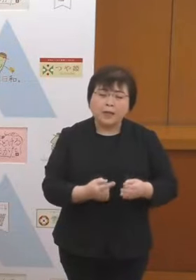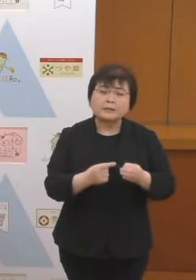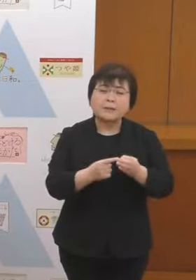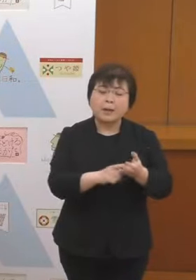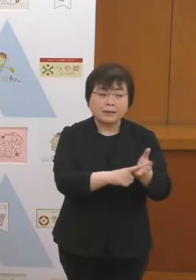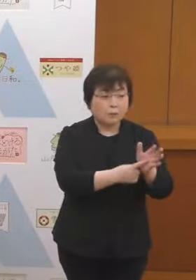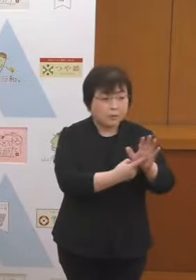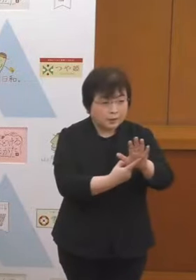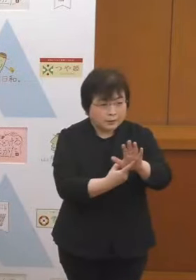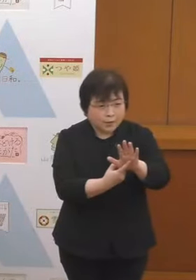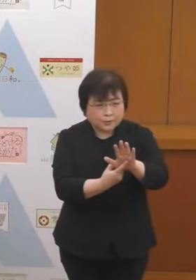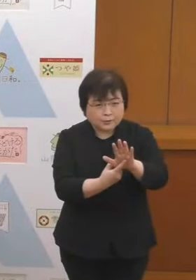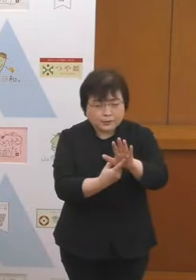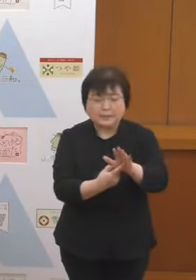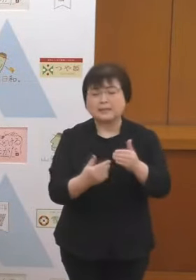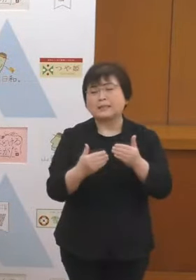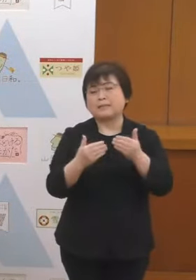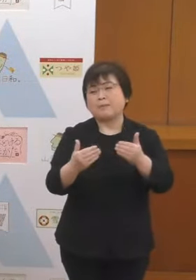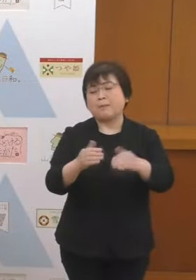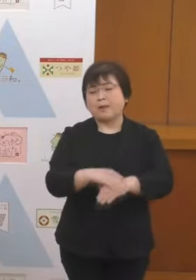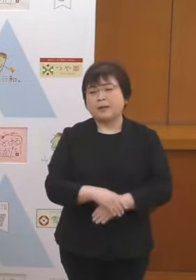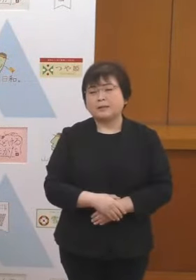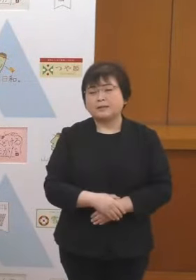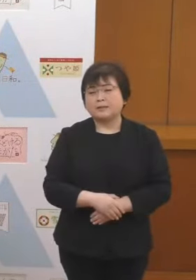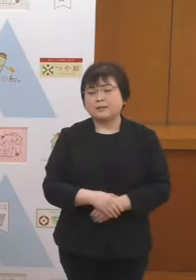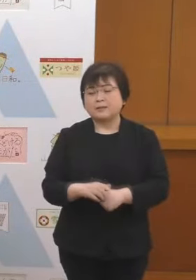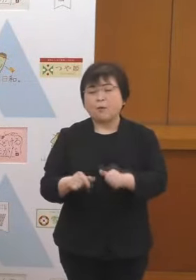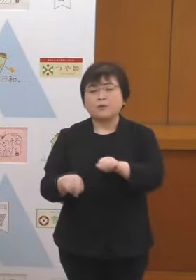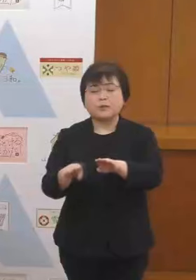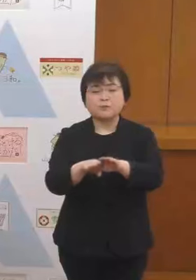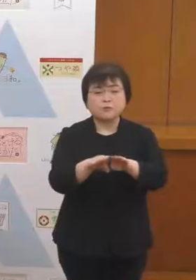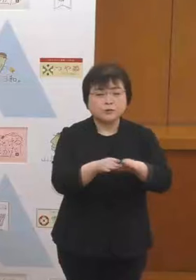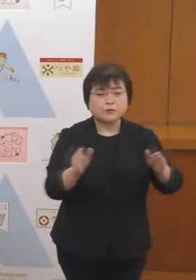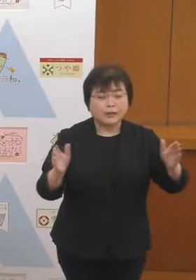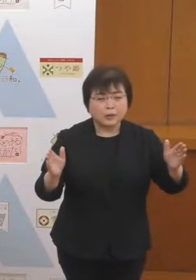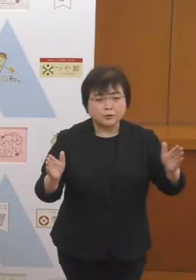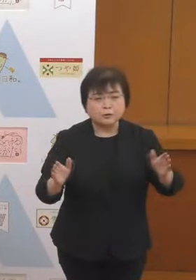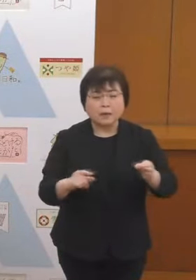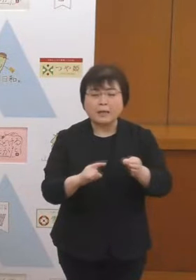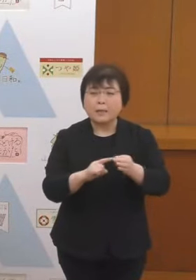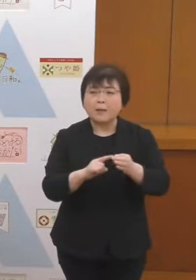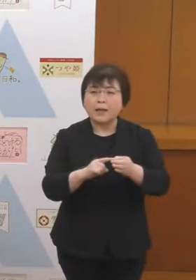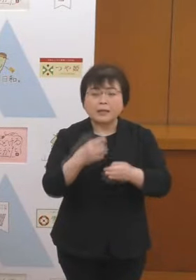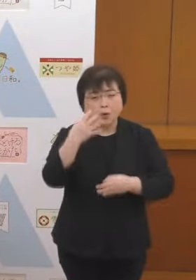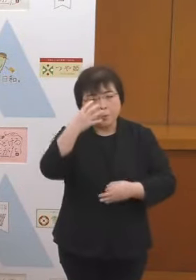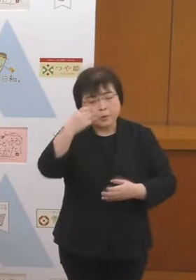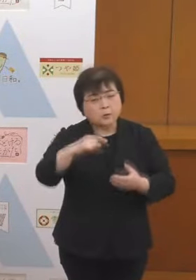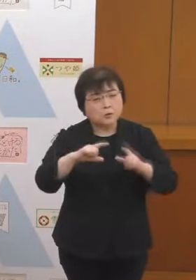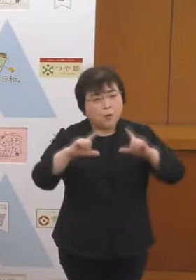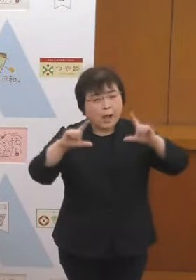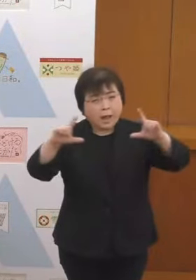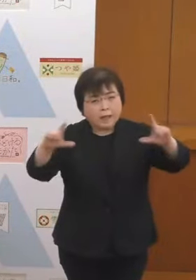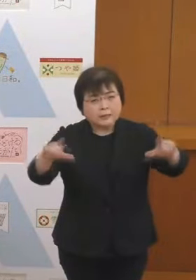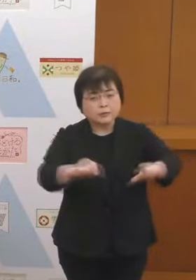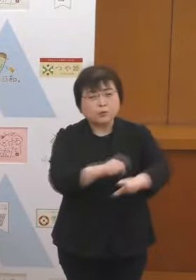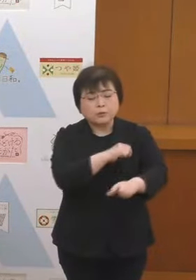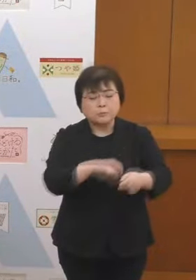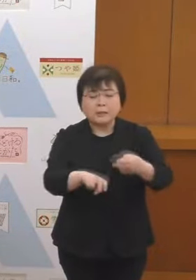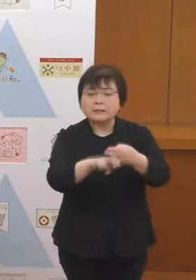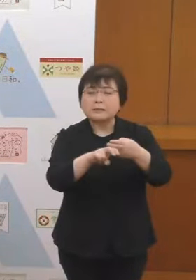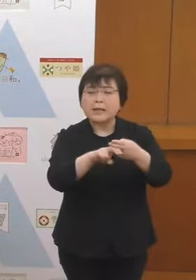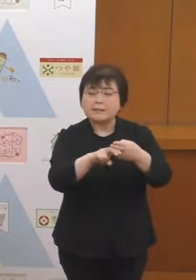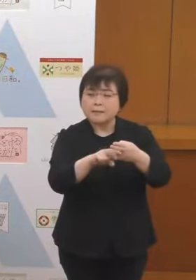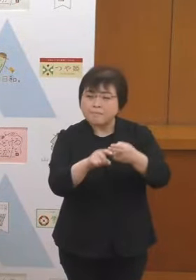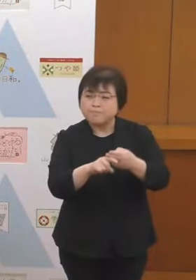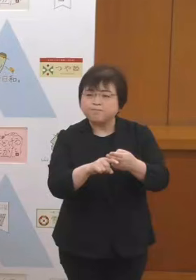に展開しておりますゴールデンウィーク期間中には山形の魅力を発信する特別列車が